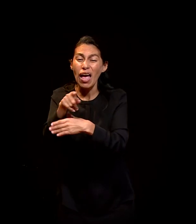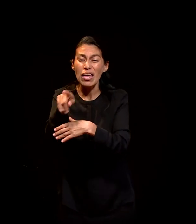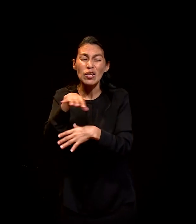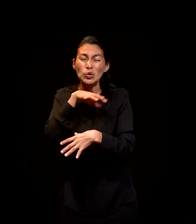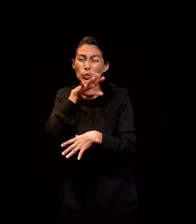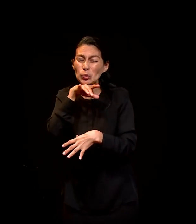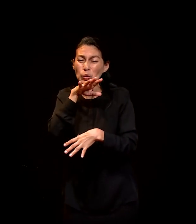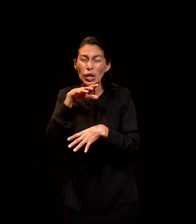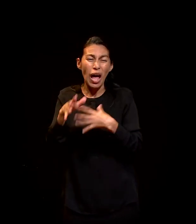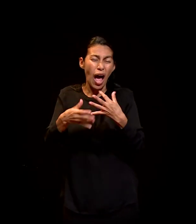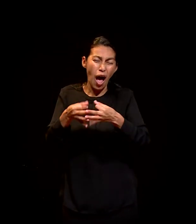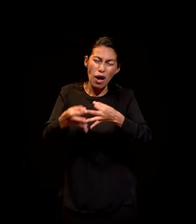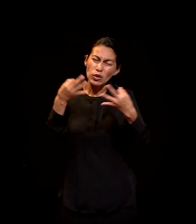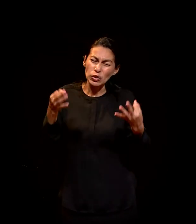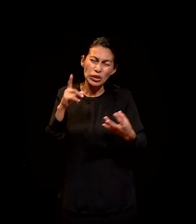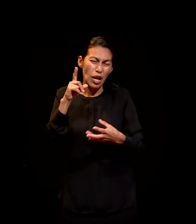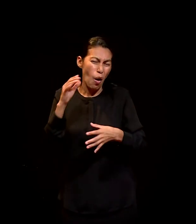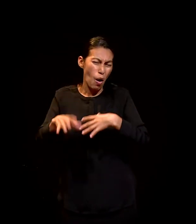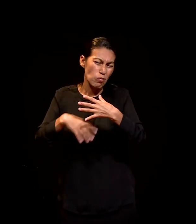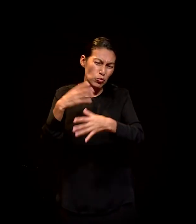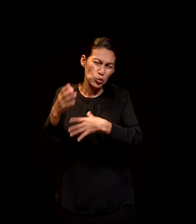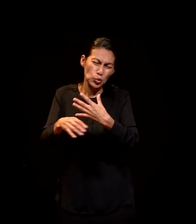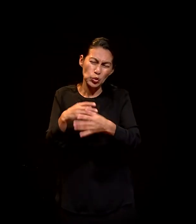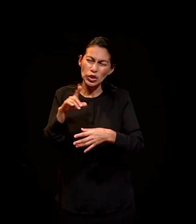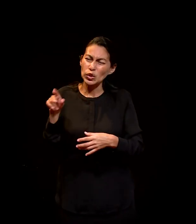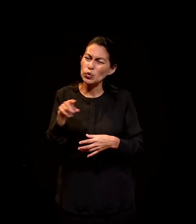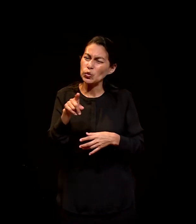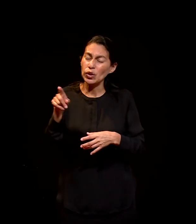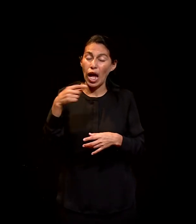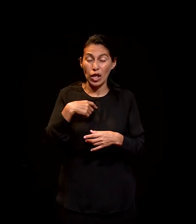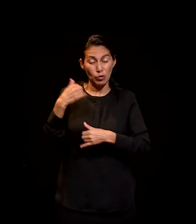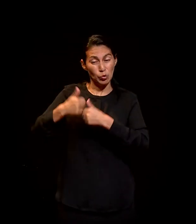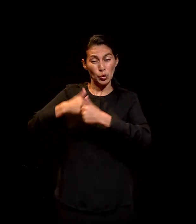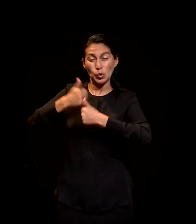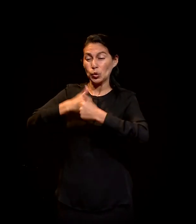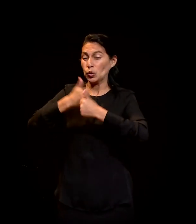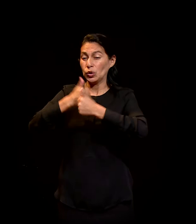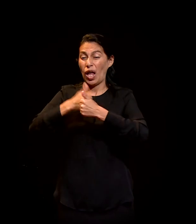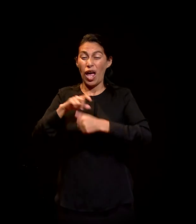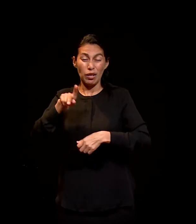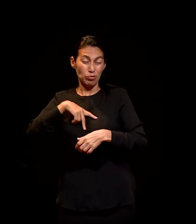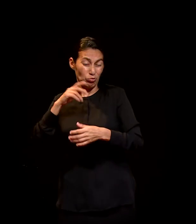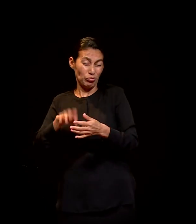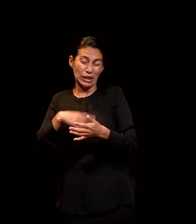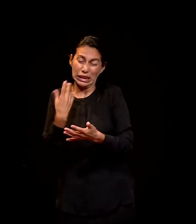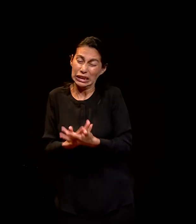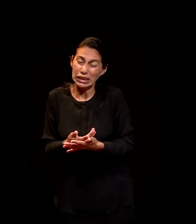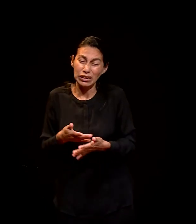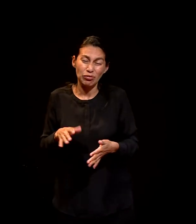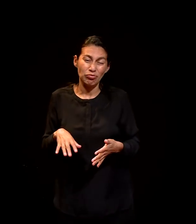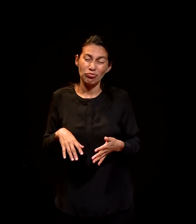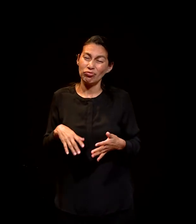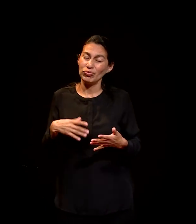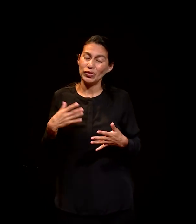ahí ahí pues incluyendo y pues al final al final pues éste me caí